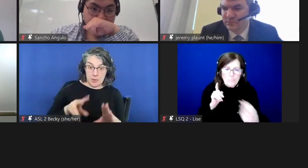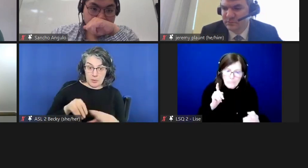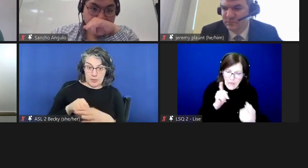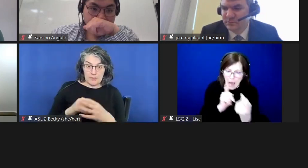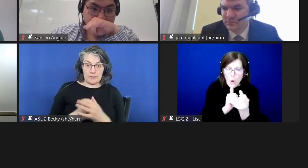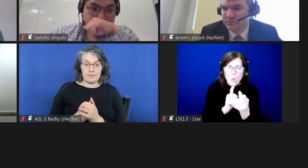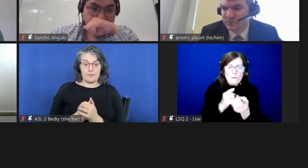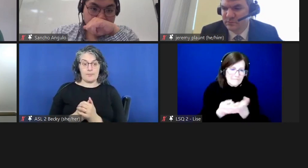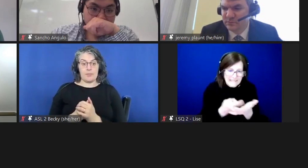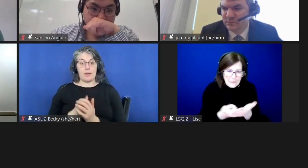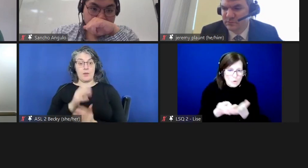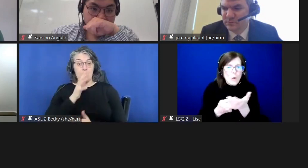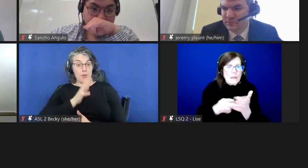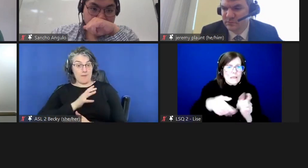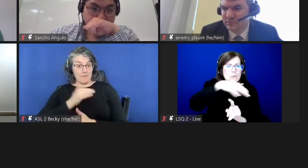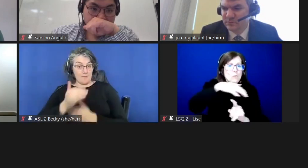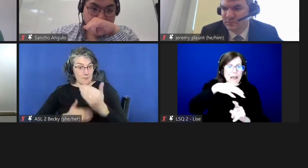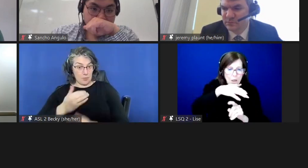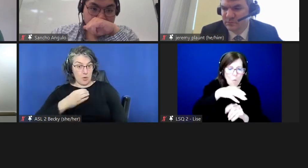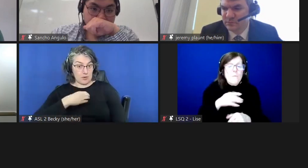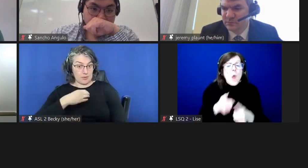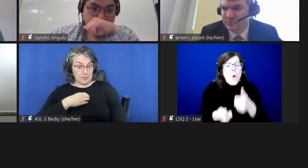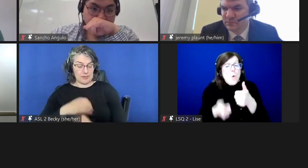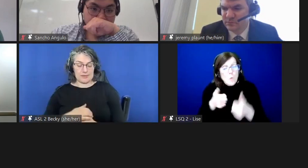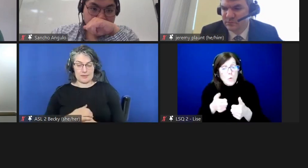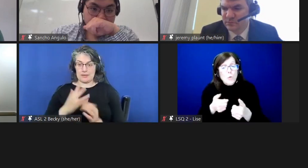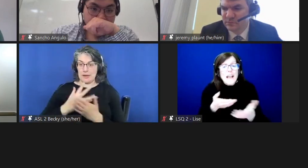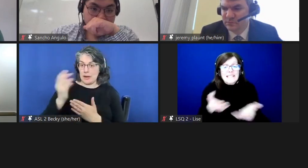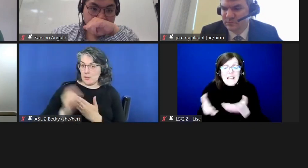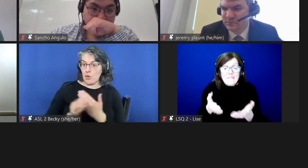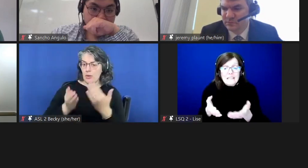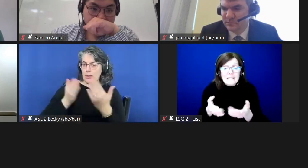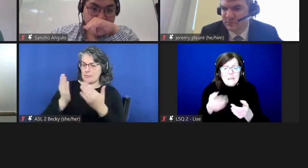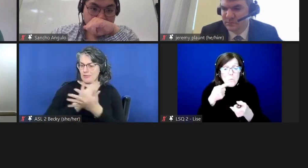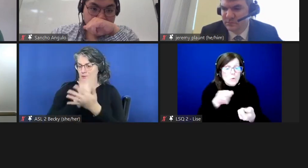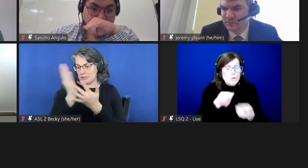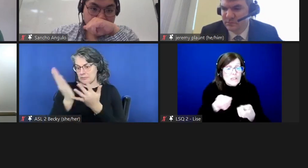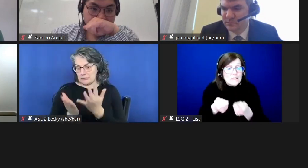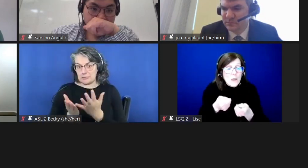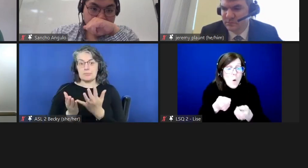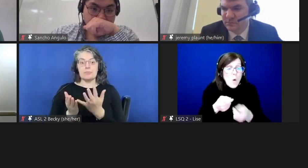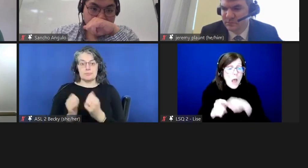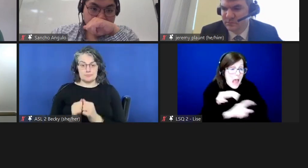ou les services de gestion du personnel.